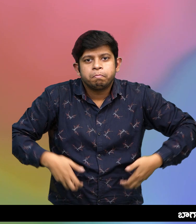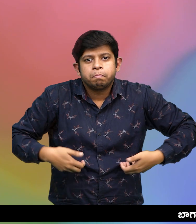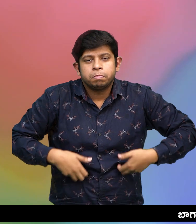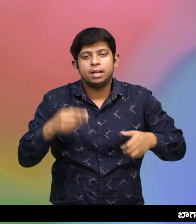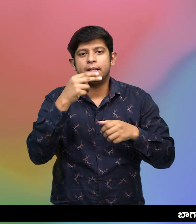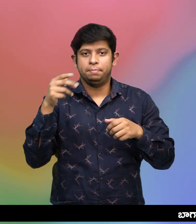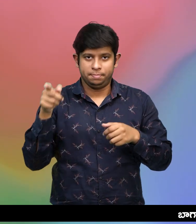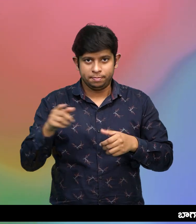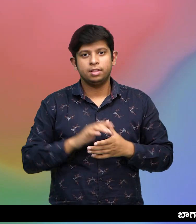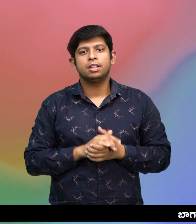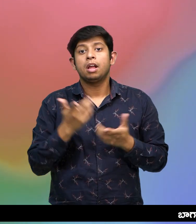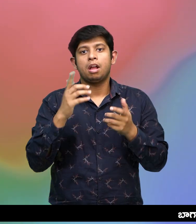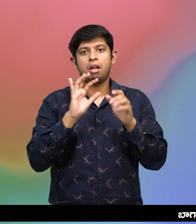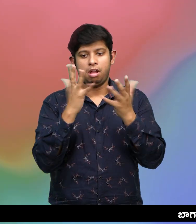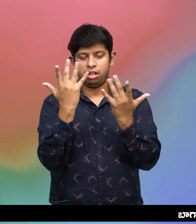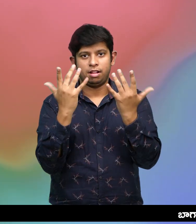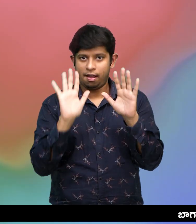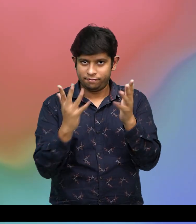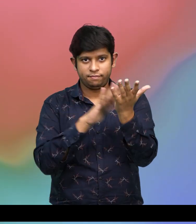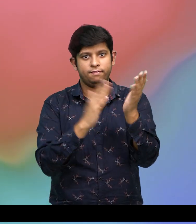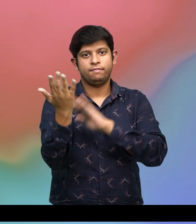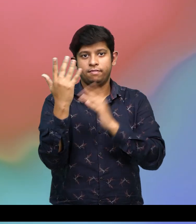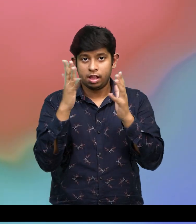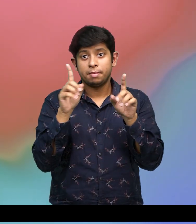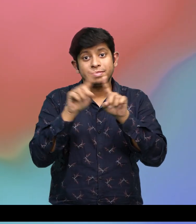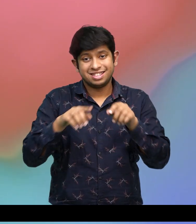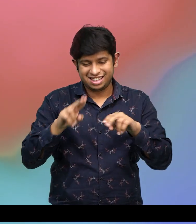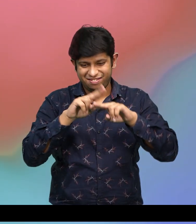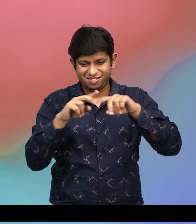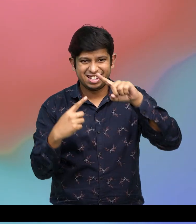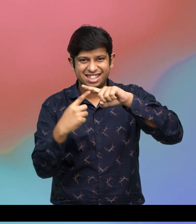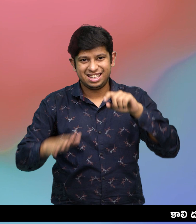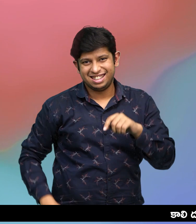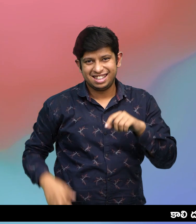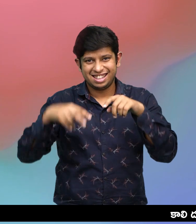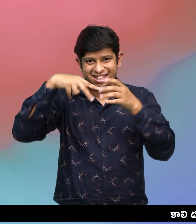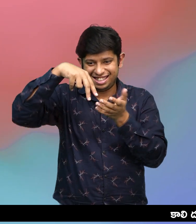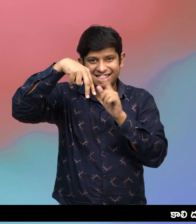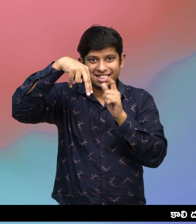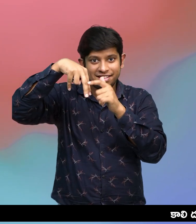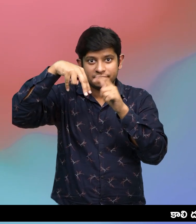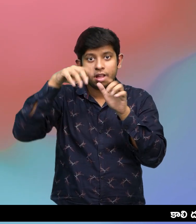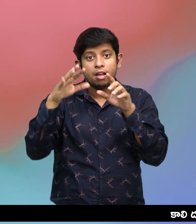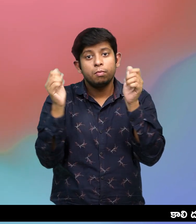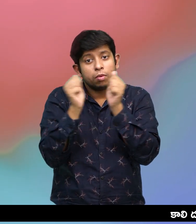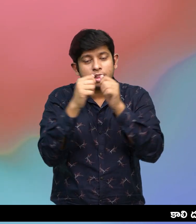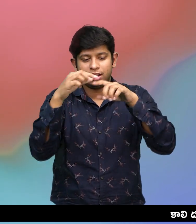బాగా అభివృద్ధి చెందిన చేతులు, వేళ్లు, పాదాలు, కాలి దూరాన్ని అంచనా వేయగలదు